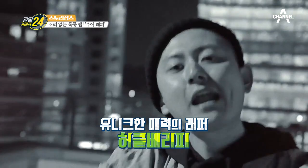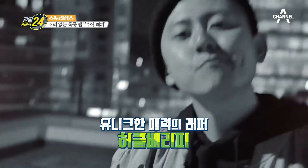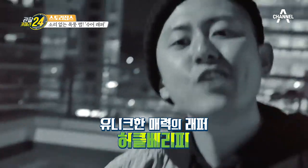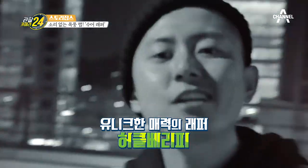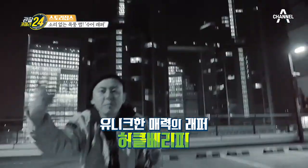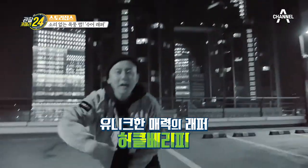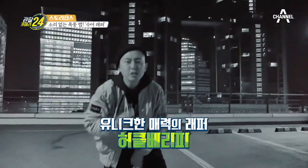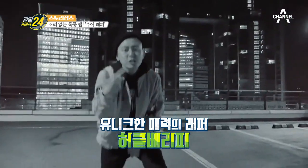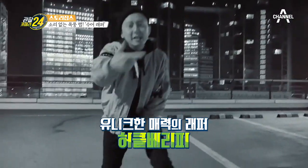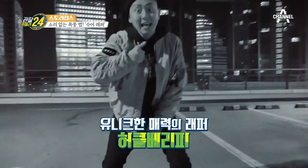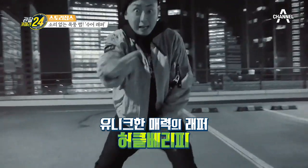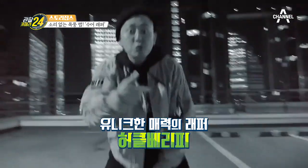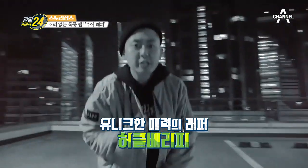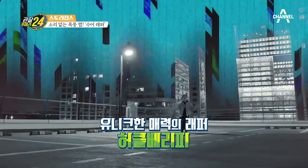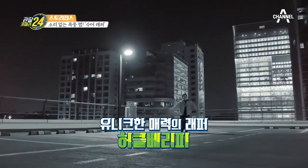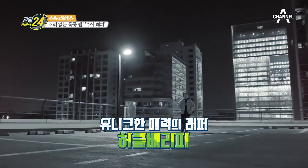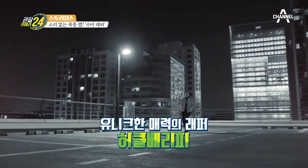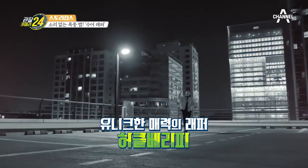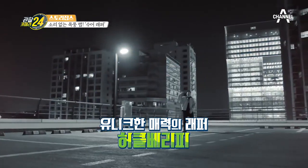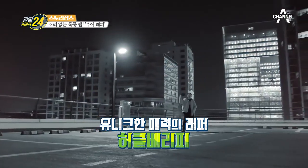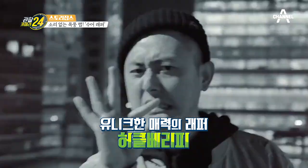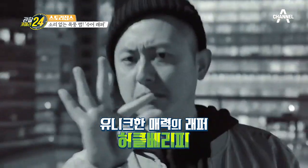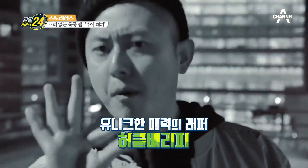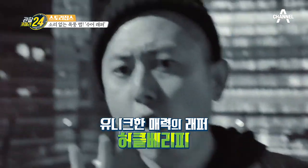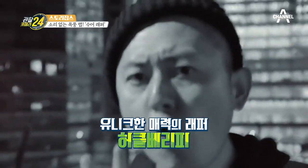소개해요. Nice to meet you.